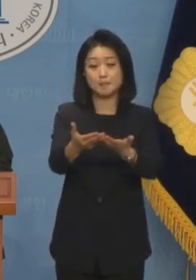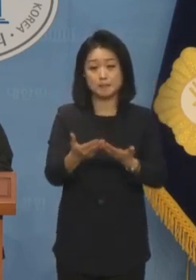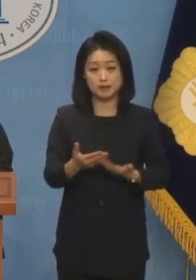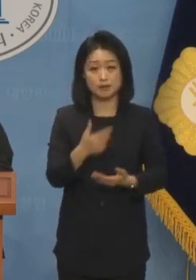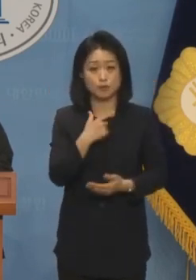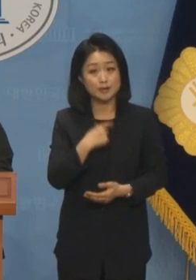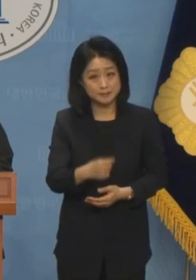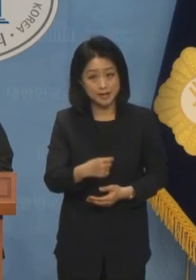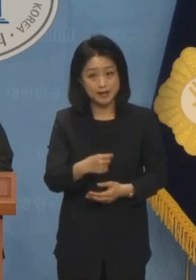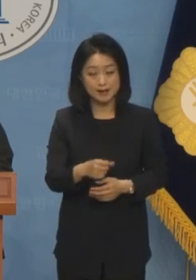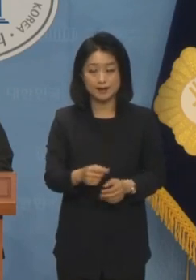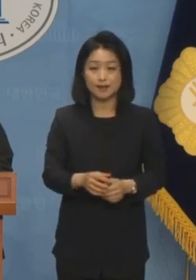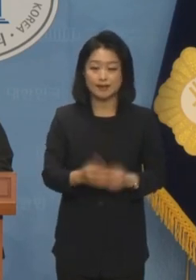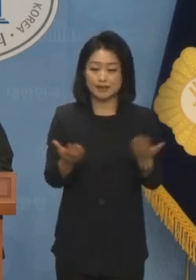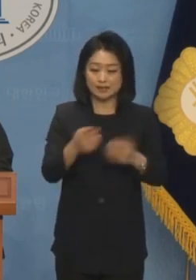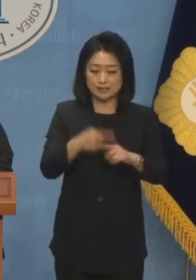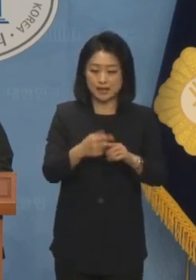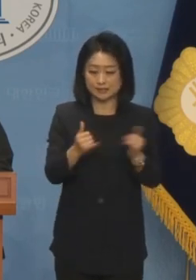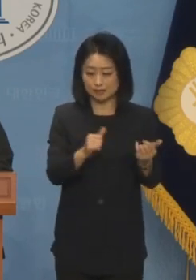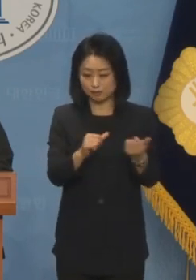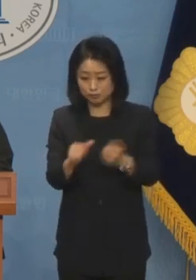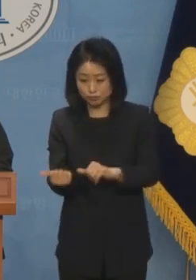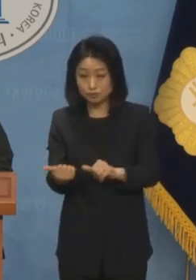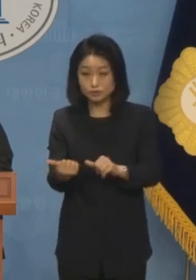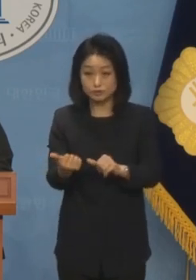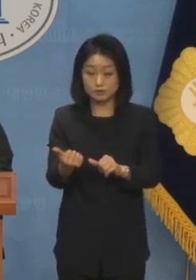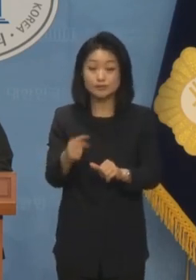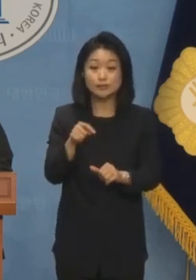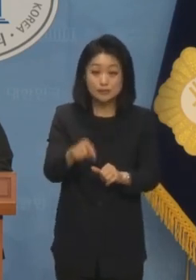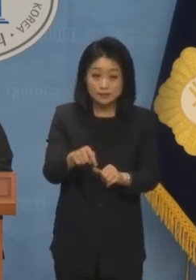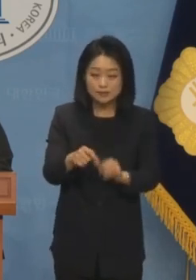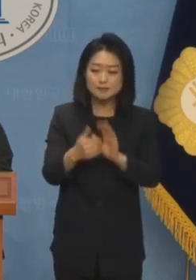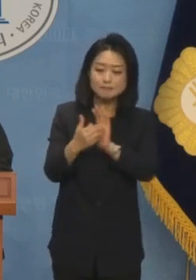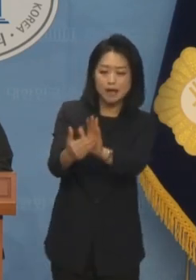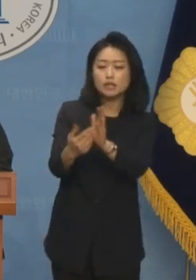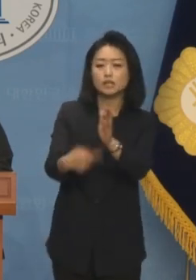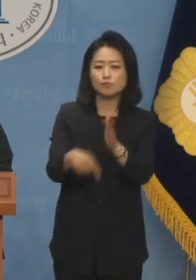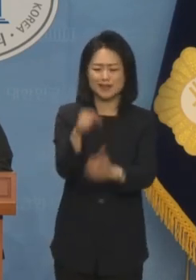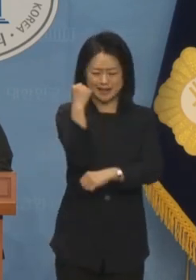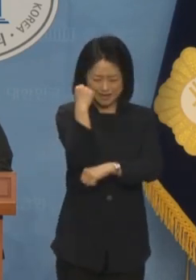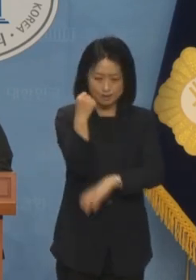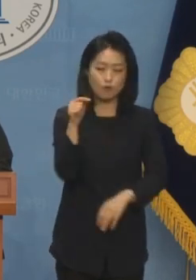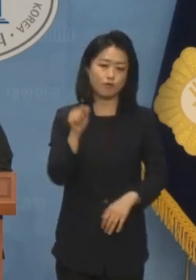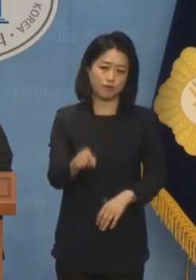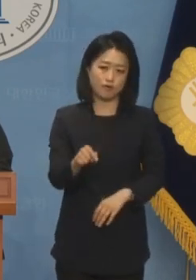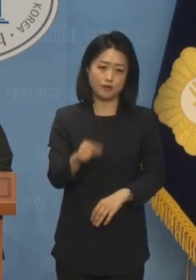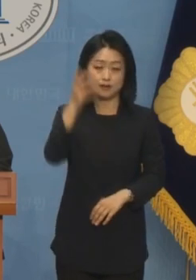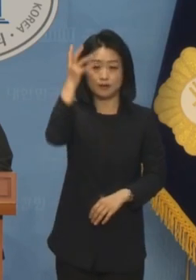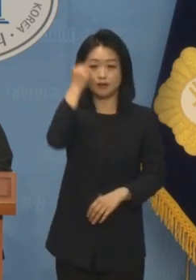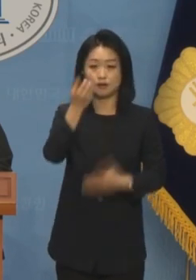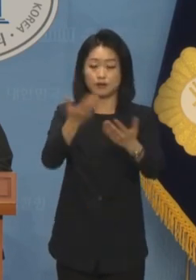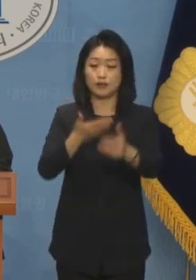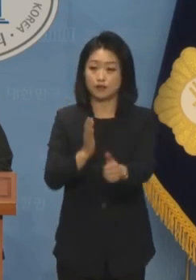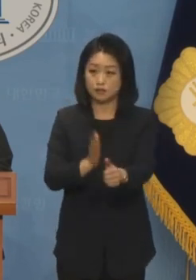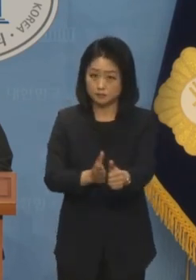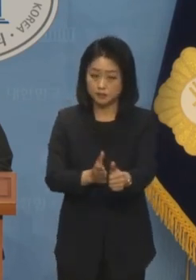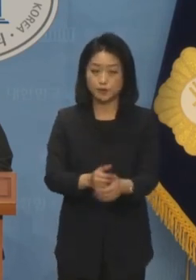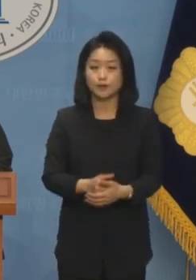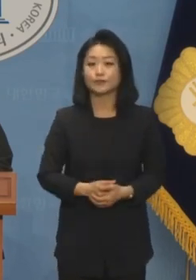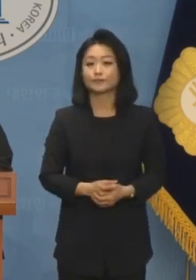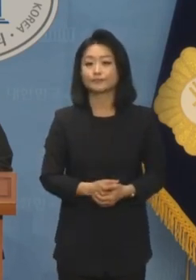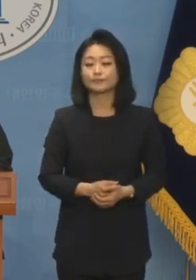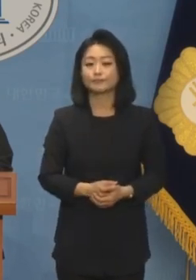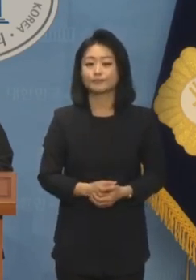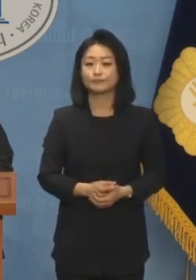것이야말로 산재 사고 예방의 가장 기본적 조치임을 두말할 필요가 없습니다.